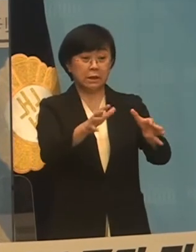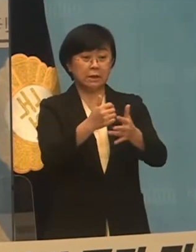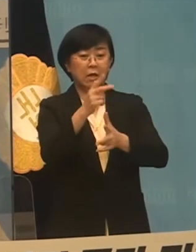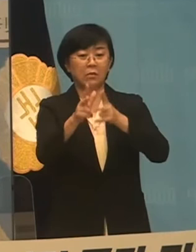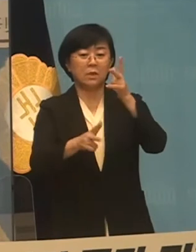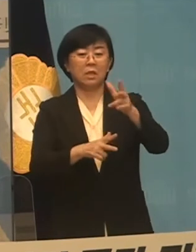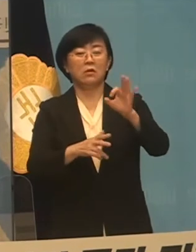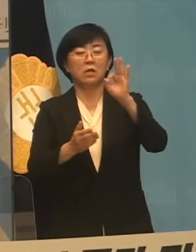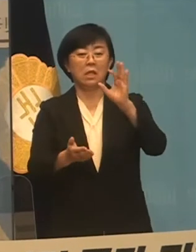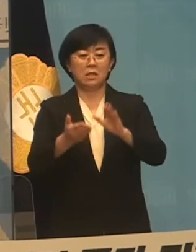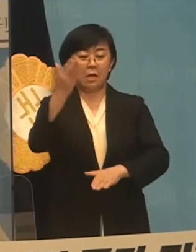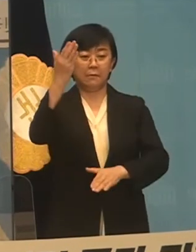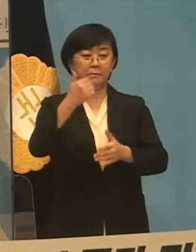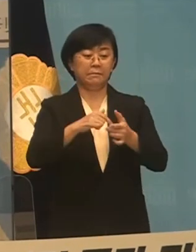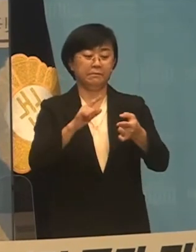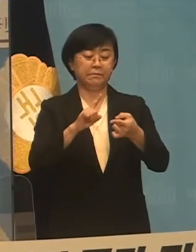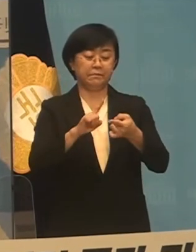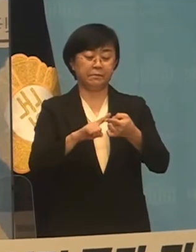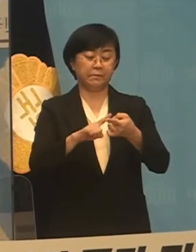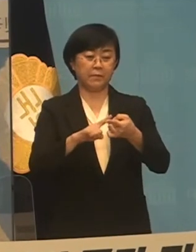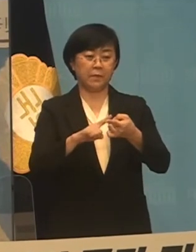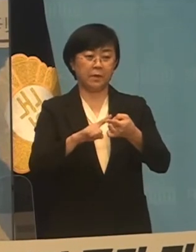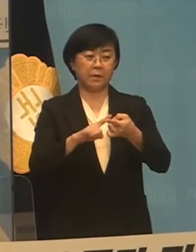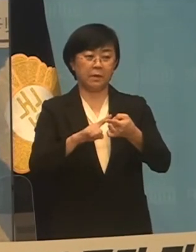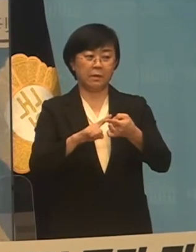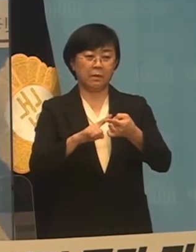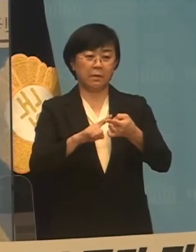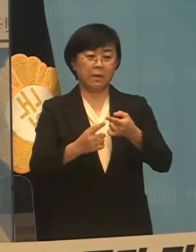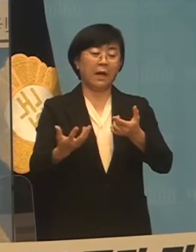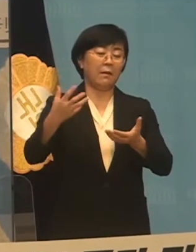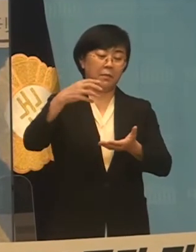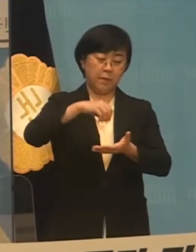넘습니다. 한국노통 사업자까지 하면